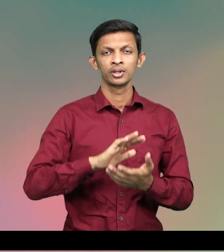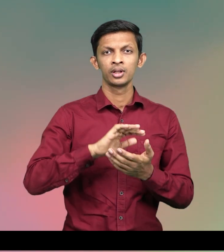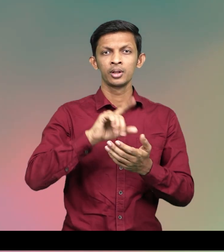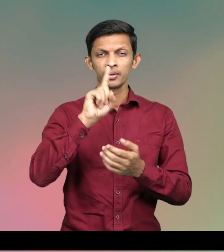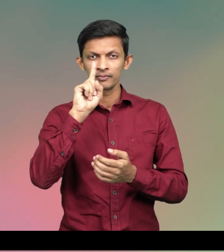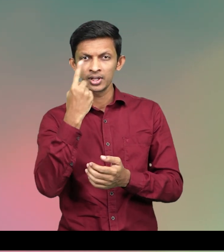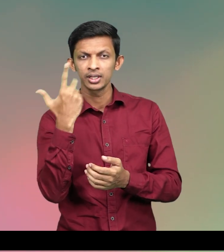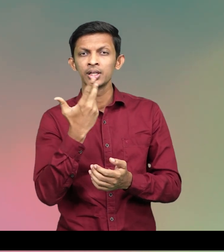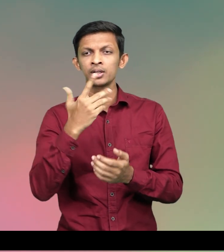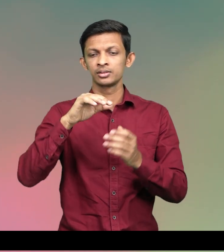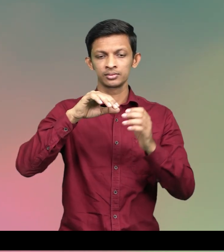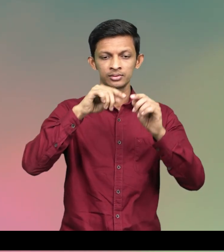హిమాలయ నదులు.